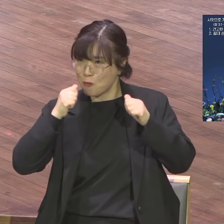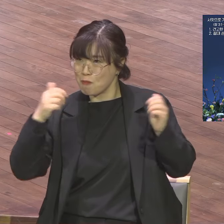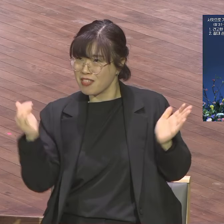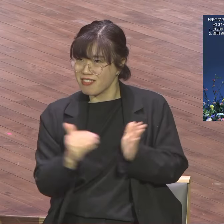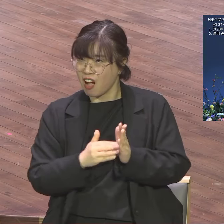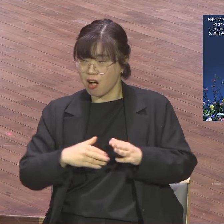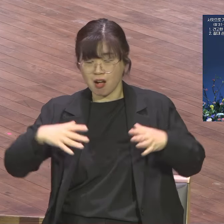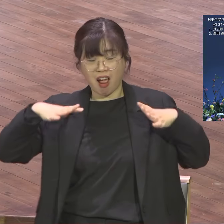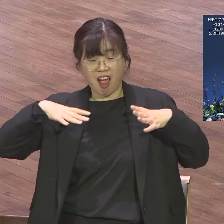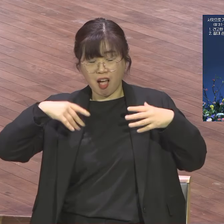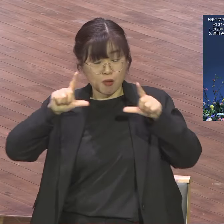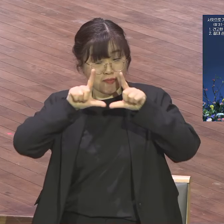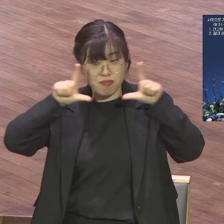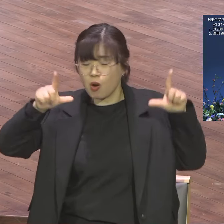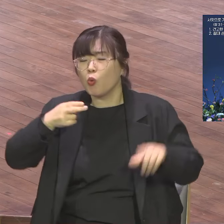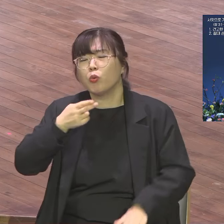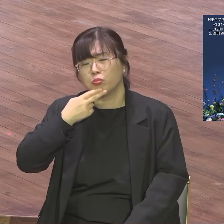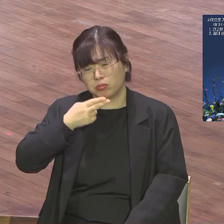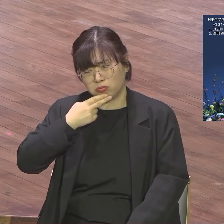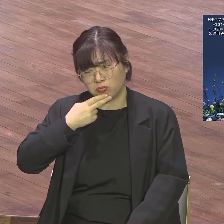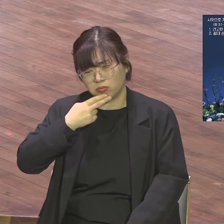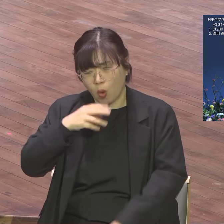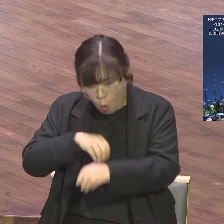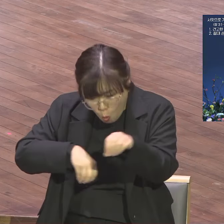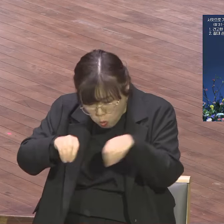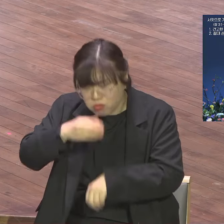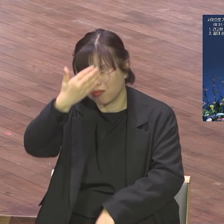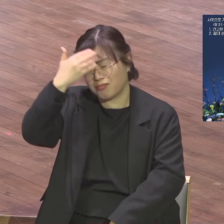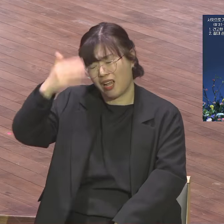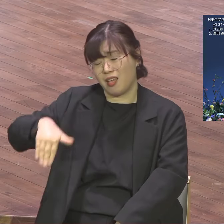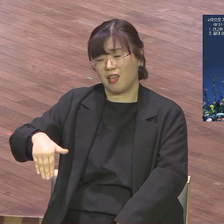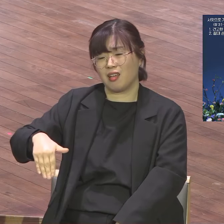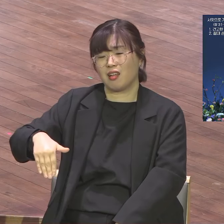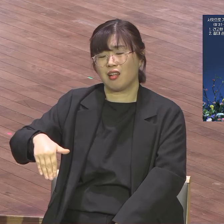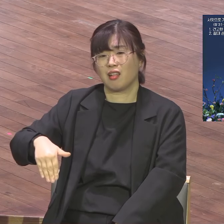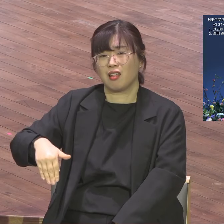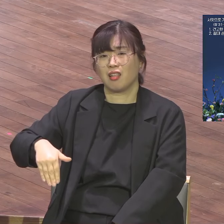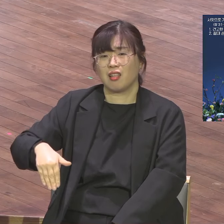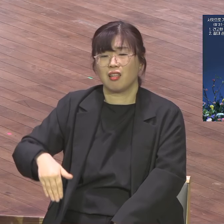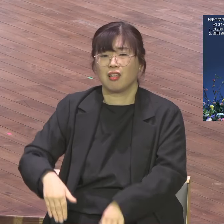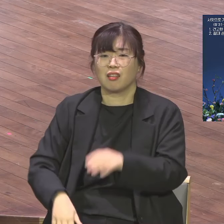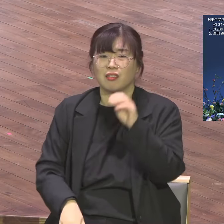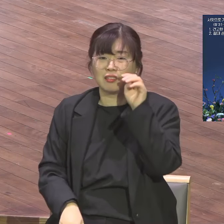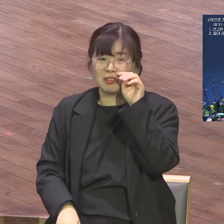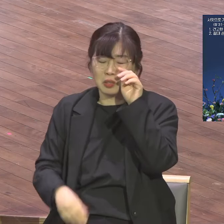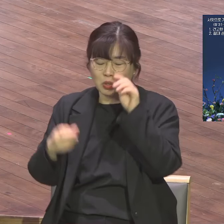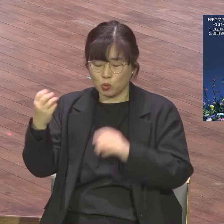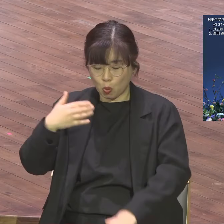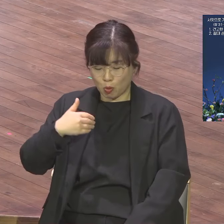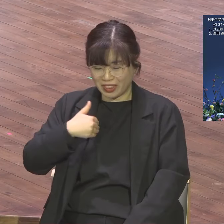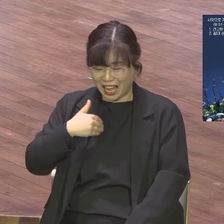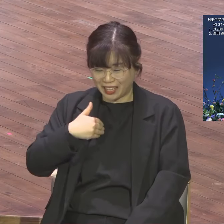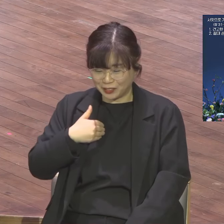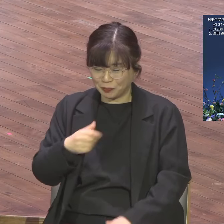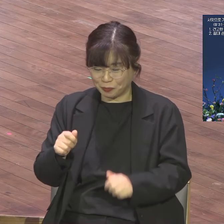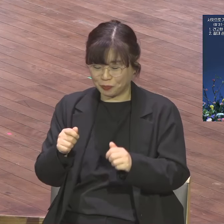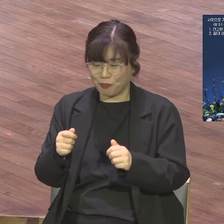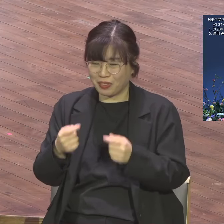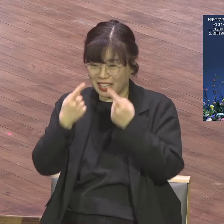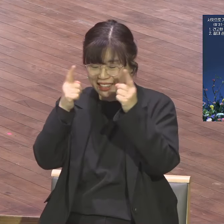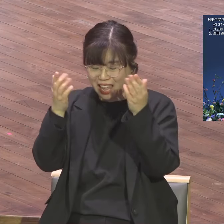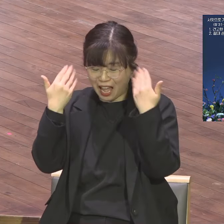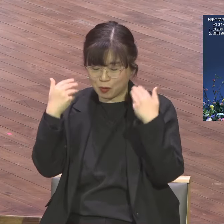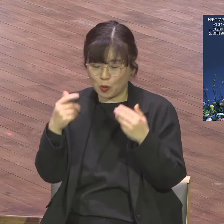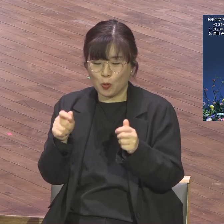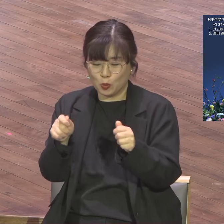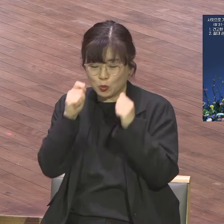그래서 내가 야, 그 어린 나이인데도 이 장가를 가야 되겠는데 이 참, 머리 좋은